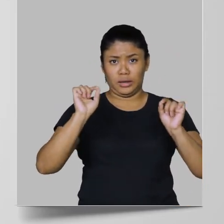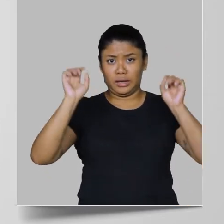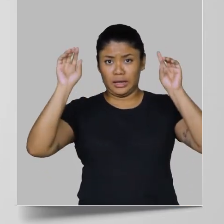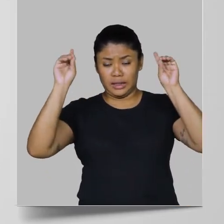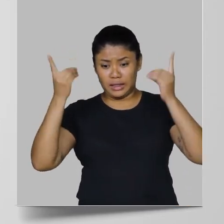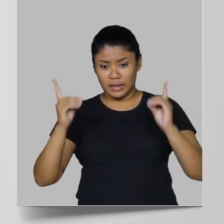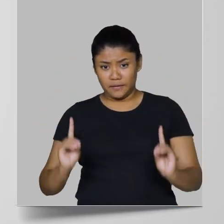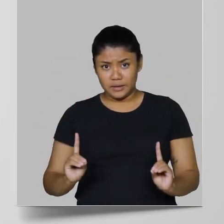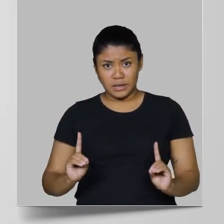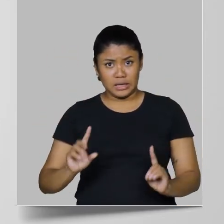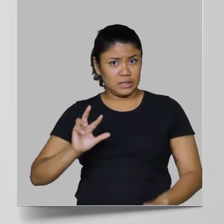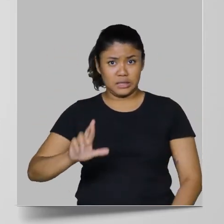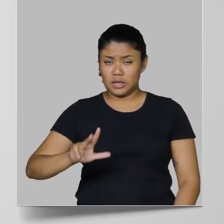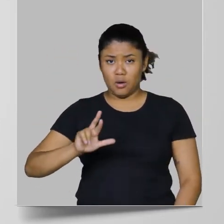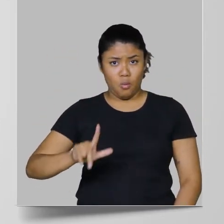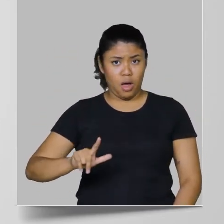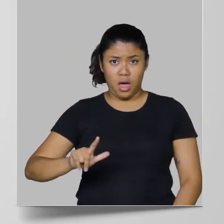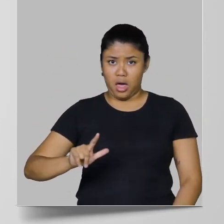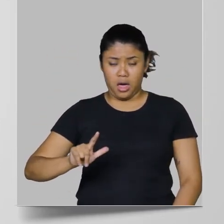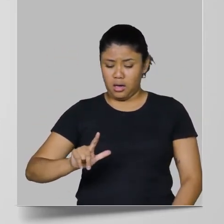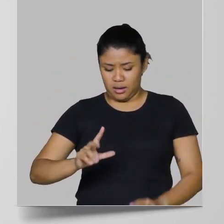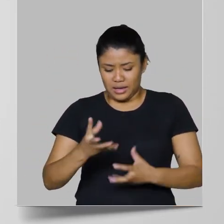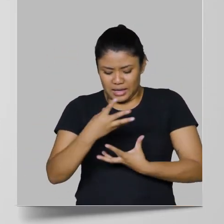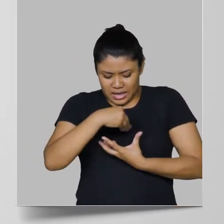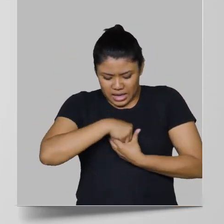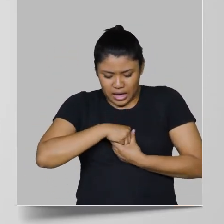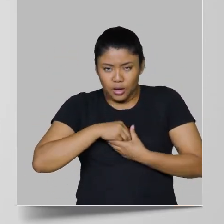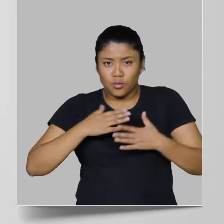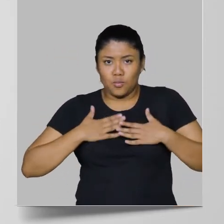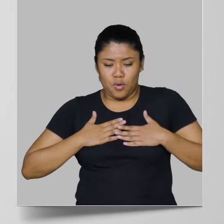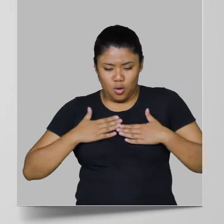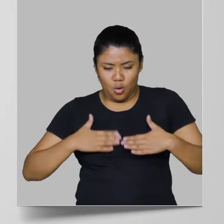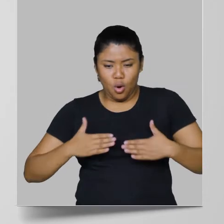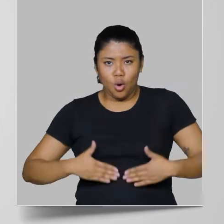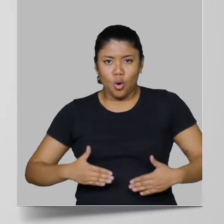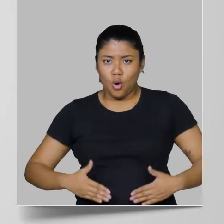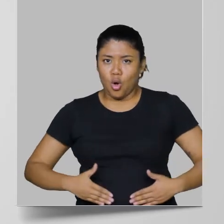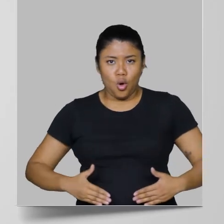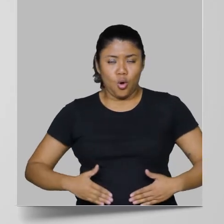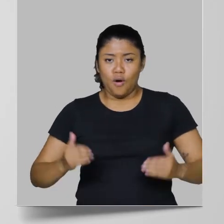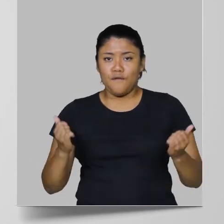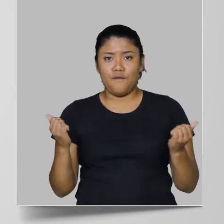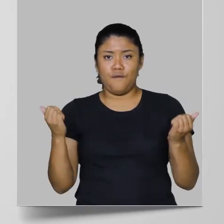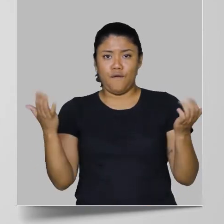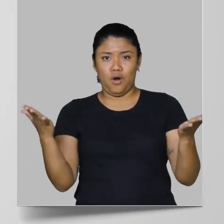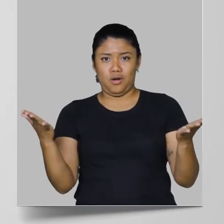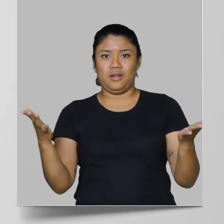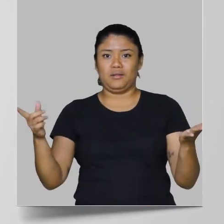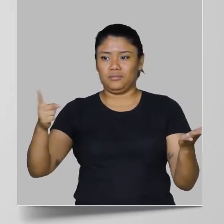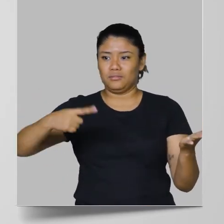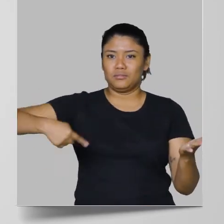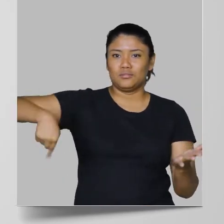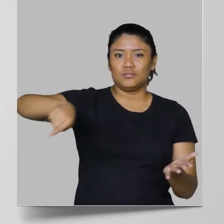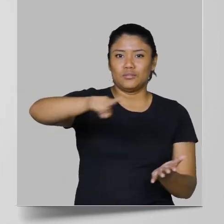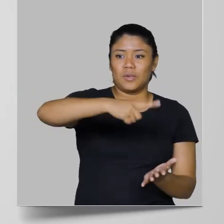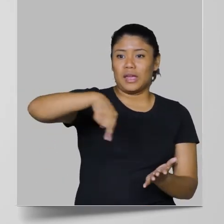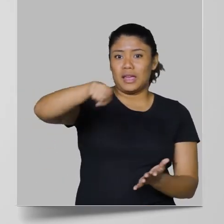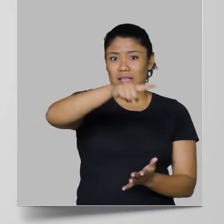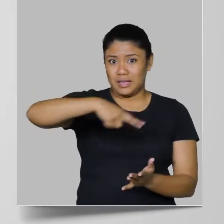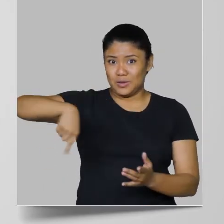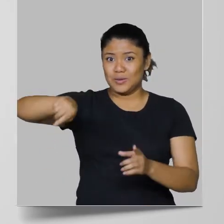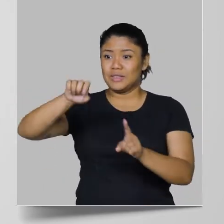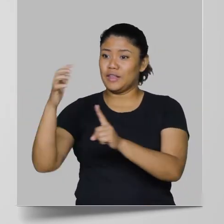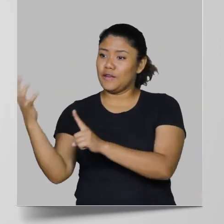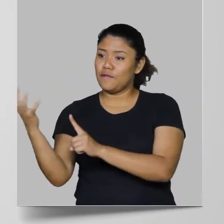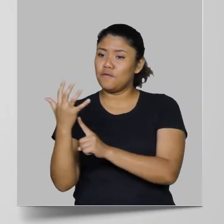a deficiência não está exatamente no corpo, ela vai além do corpo,